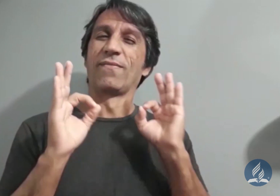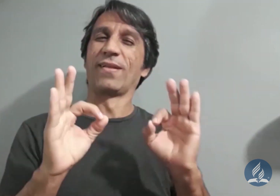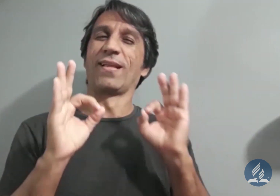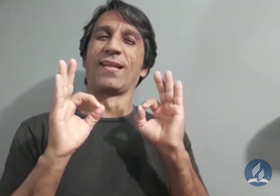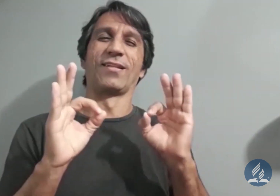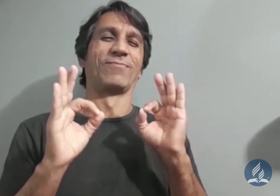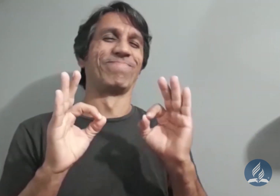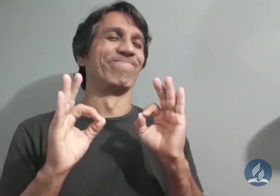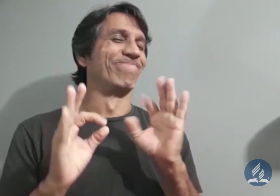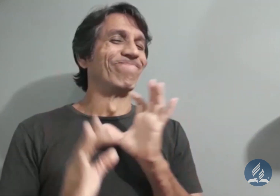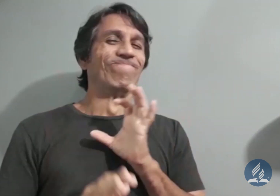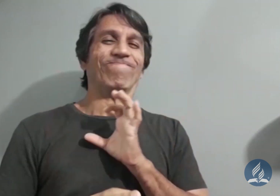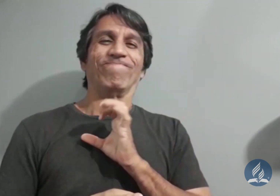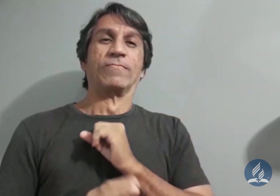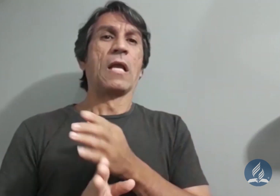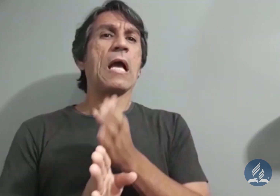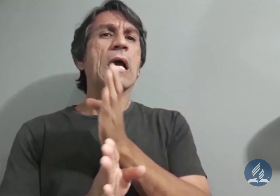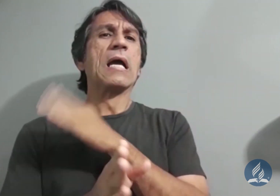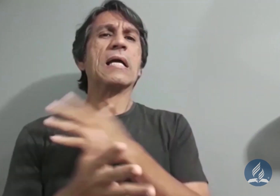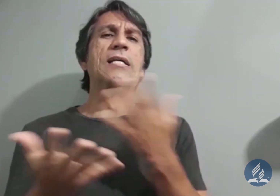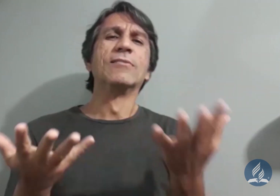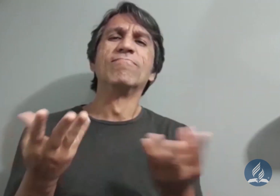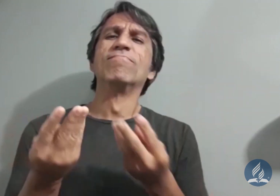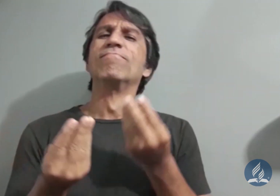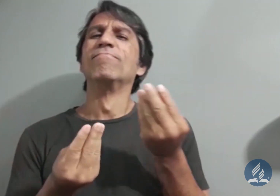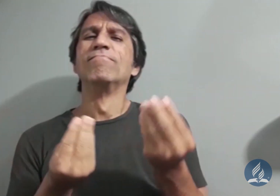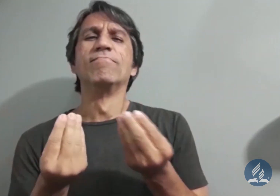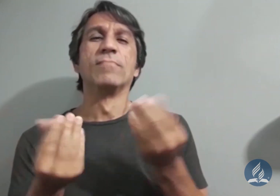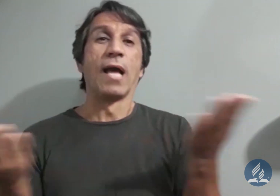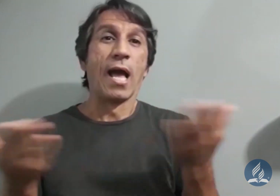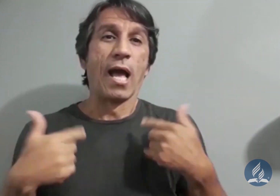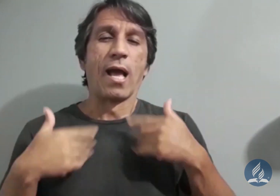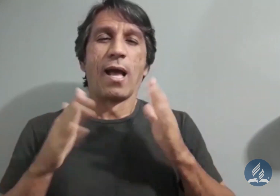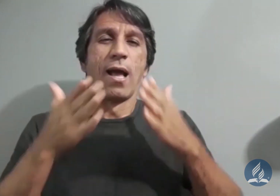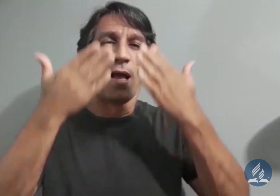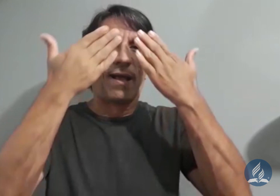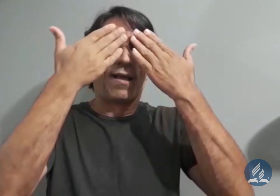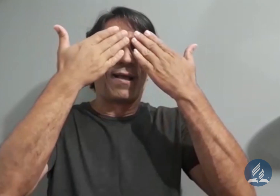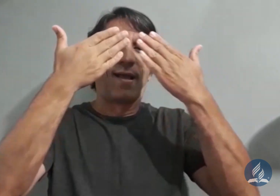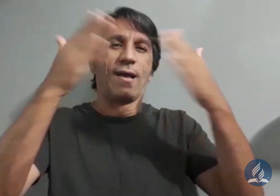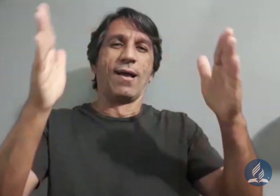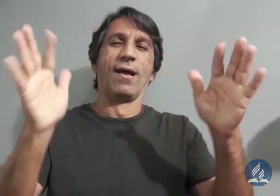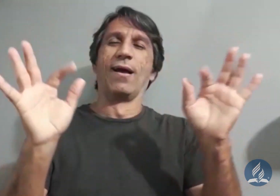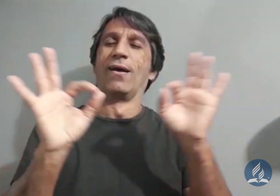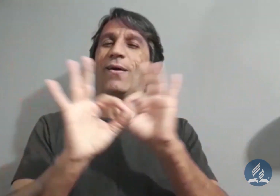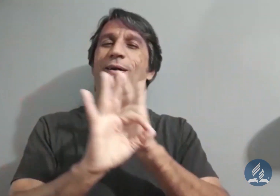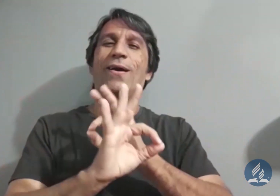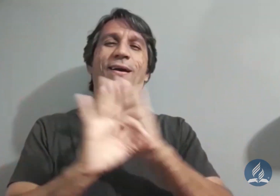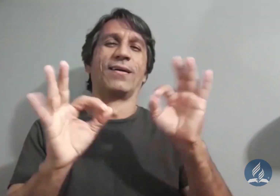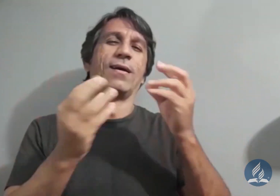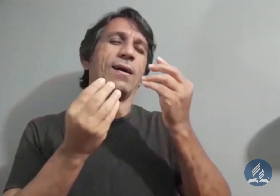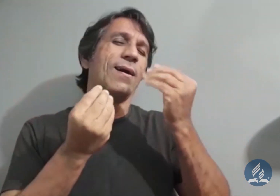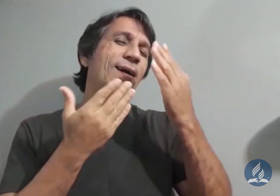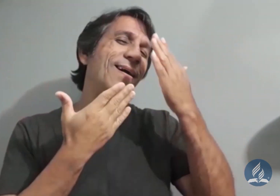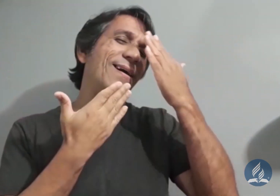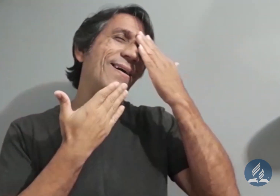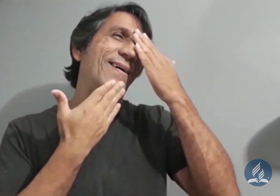ótima, é uma igreja perfeita. Eu amo muito a igreja adventista. Antes me faltava alguma coisa, agora eu sou leve, a minha mente